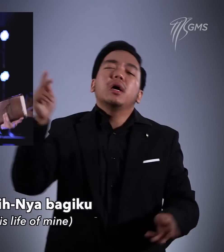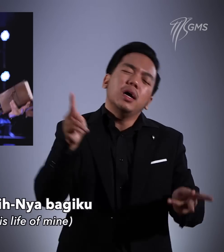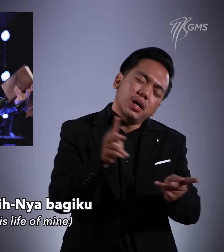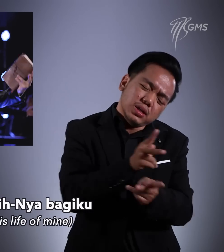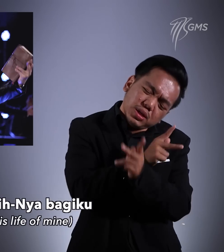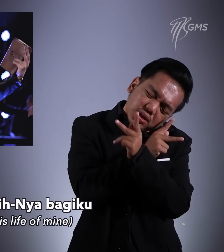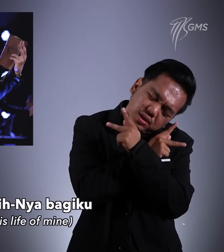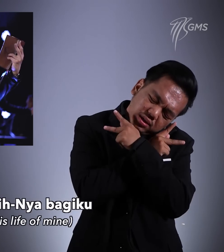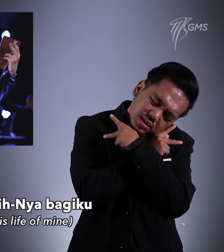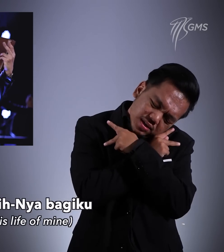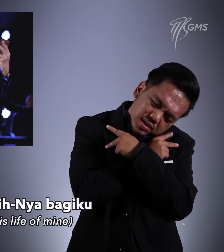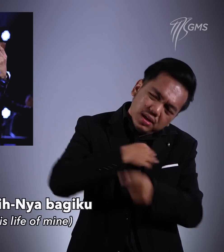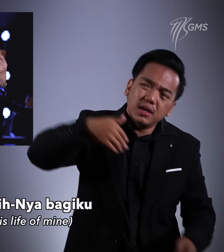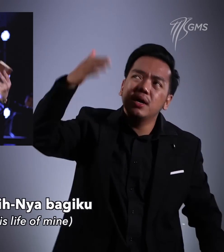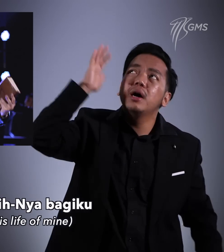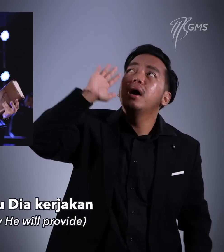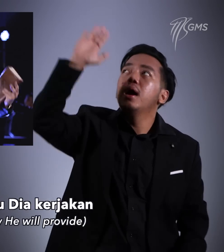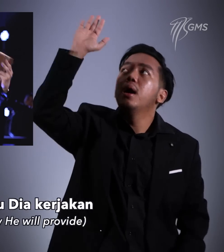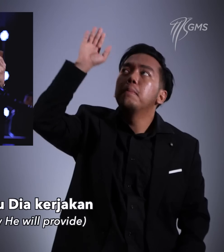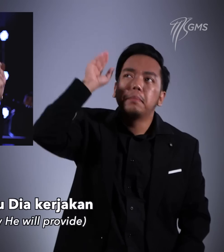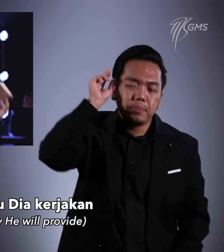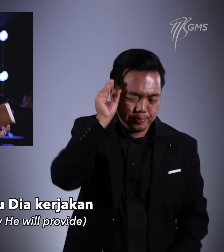seturut kasih-Nya